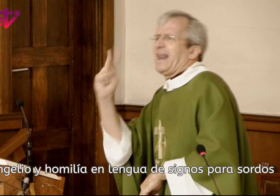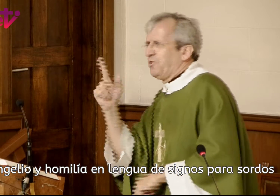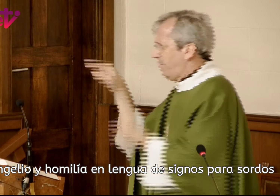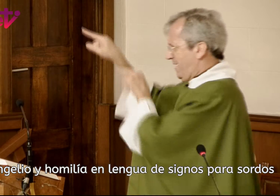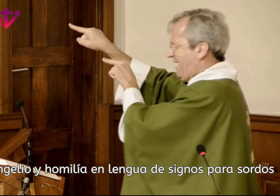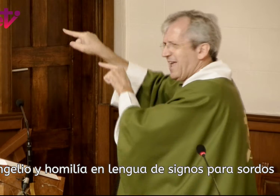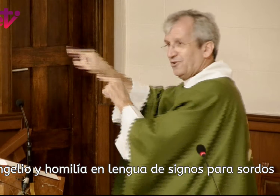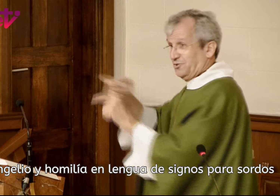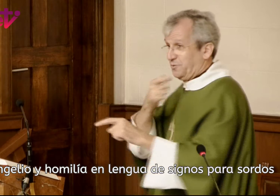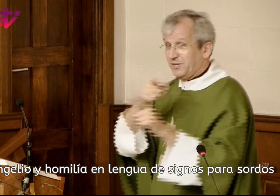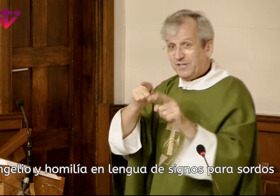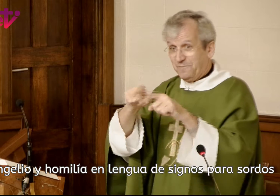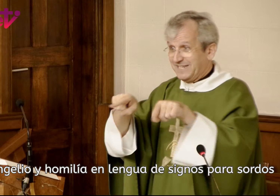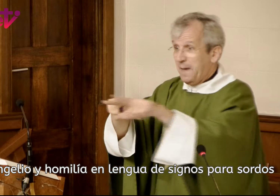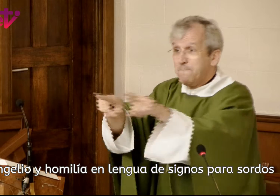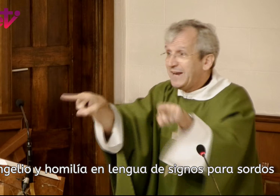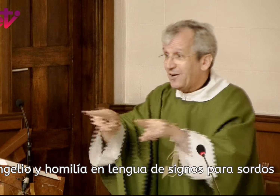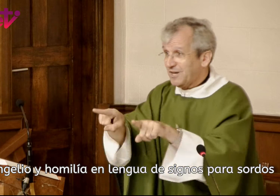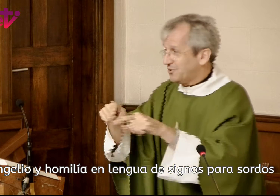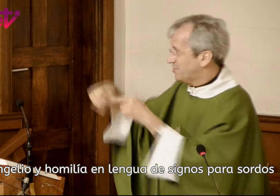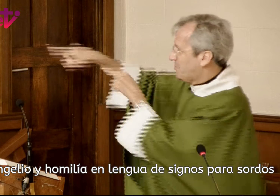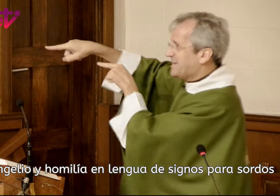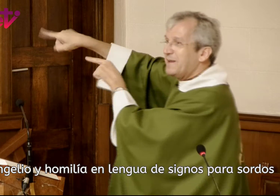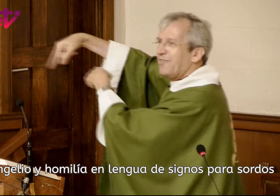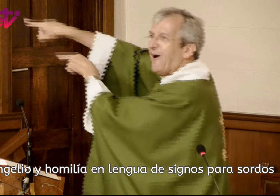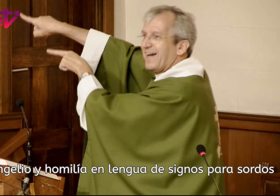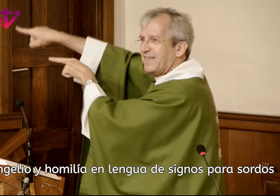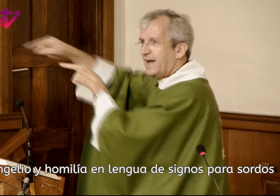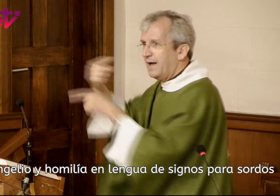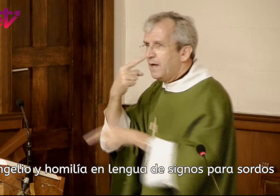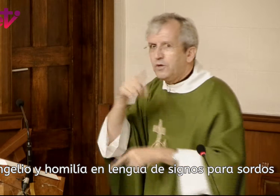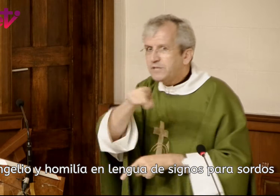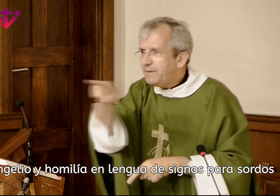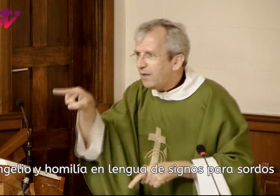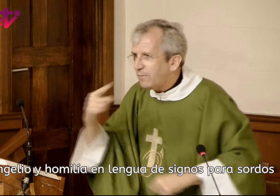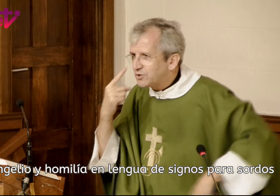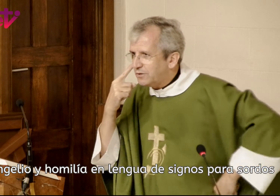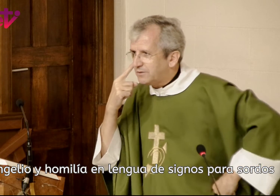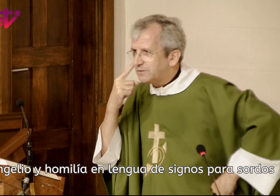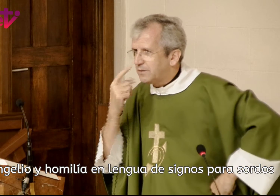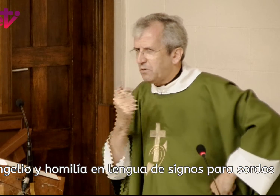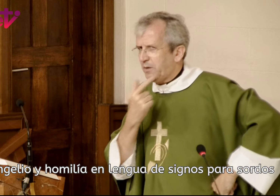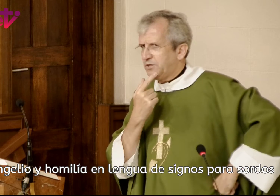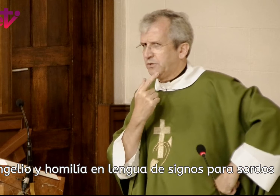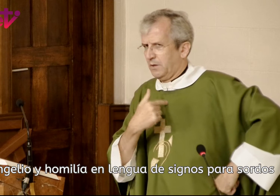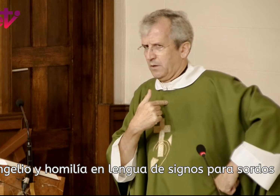cara doble, ellos, nos hubiese gustado más que miraros a vosotros que hubiese mirado hacia allá. Y os he mirado a vosotros, y alguno habrá dicho,